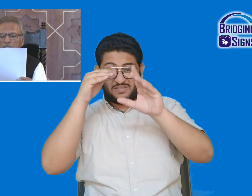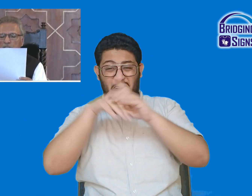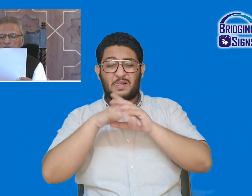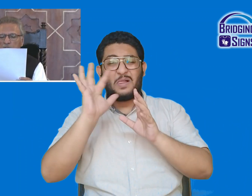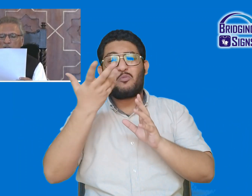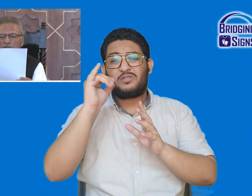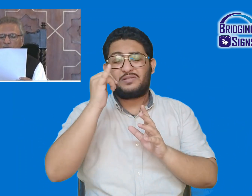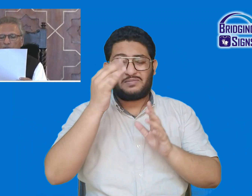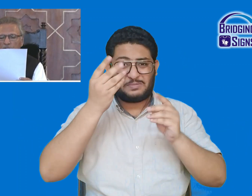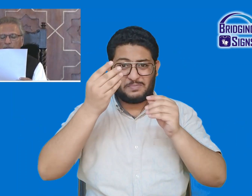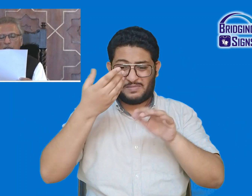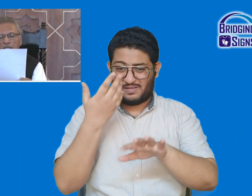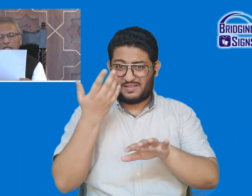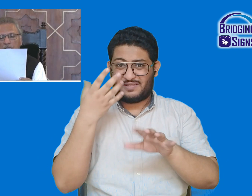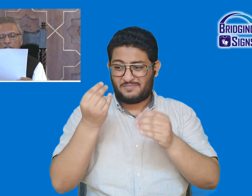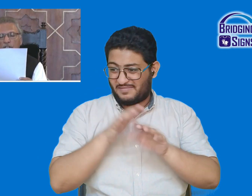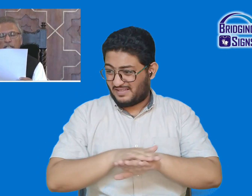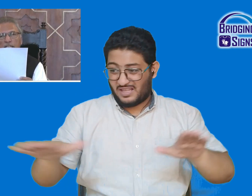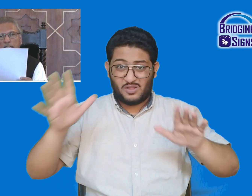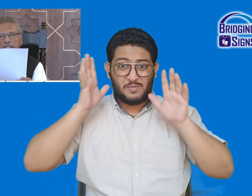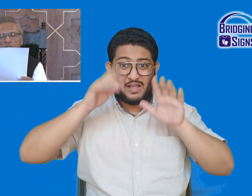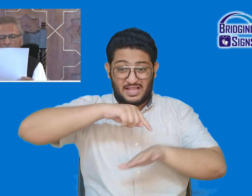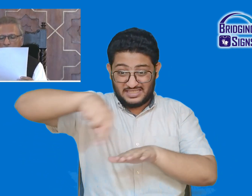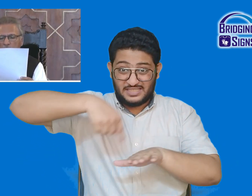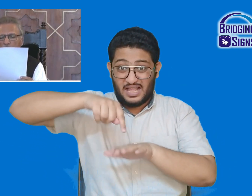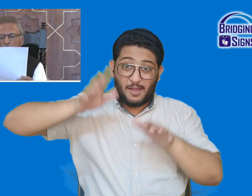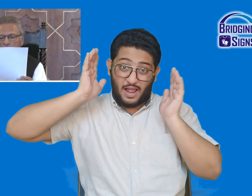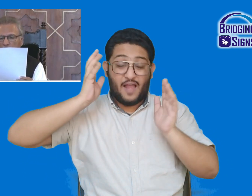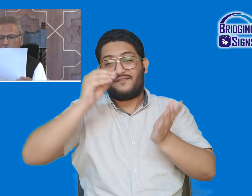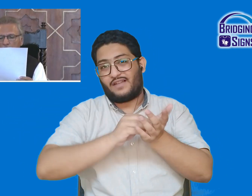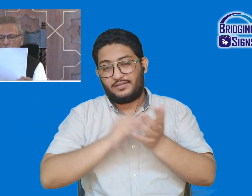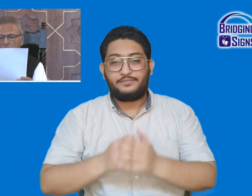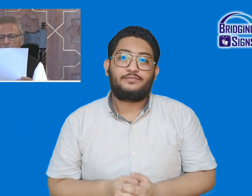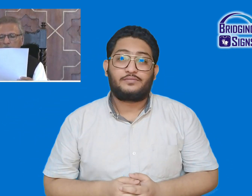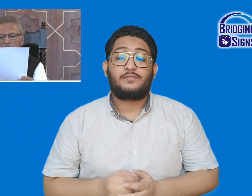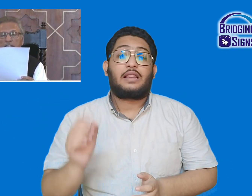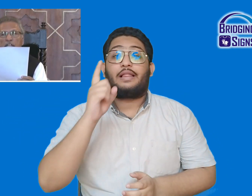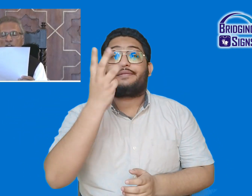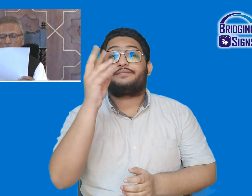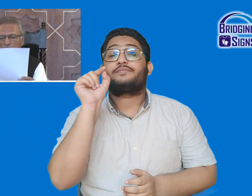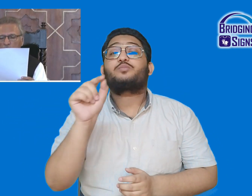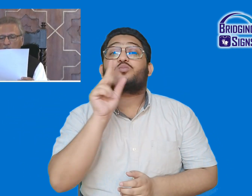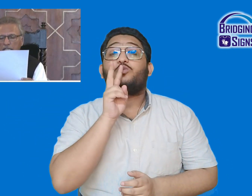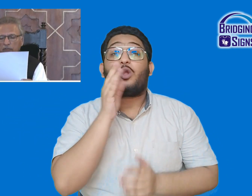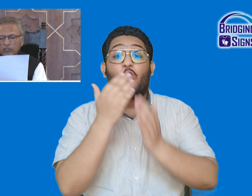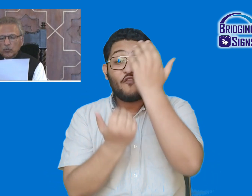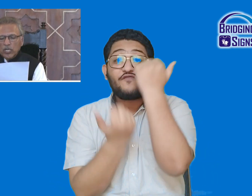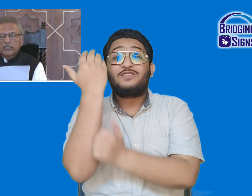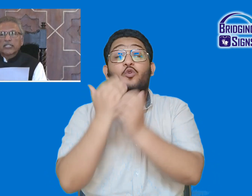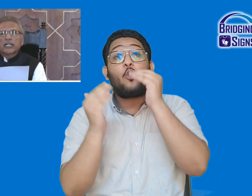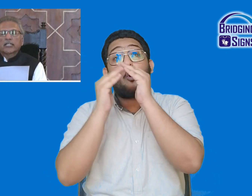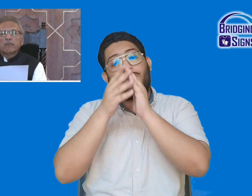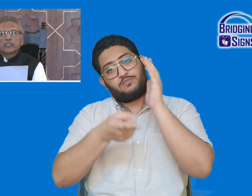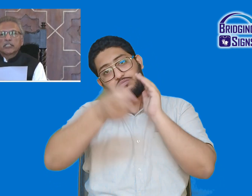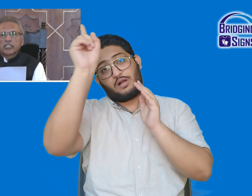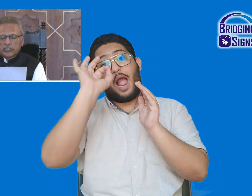مساجد کے منتظمین اگر فرش پر کھڑے ہونے کے لیے نشان لگا لیں تو بہت اچھا ہے۔ 13واں نمبر نقطہ ہے کہ وضو گھر